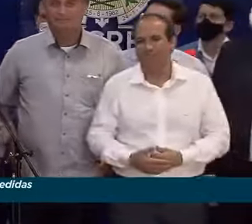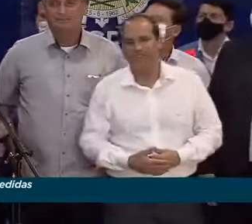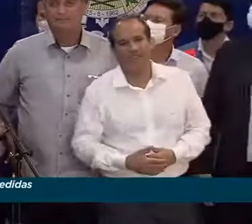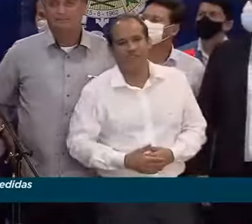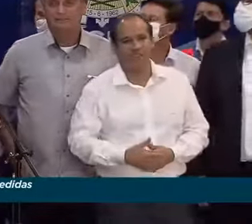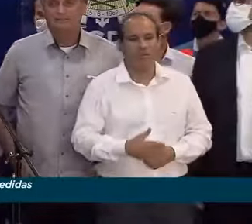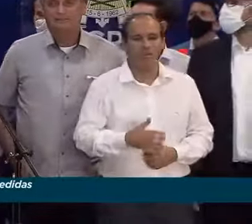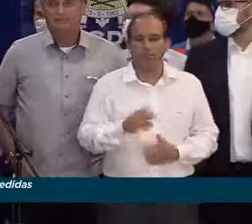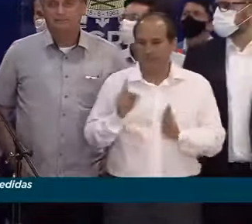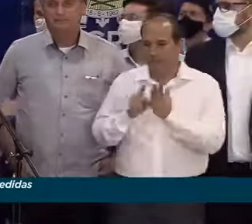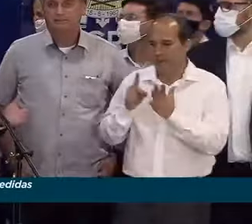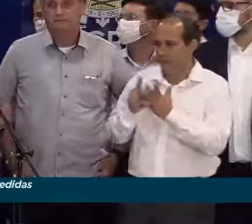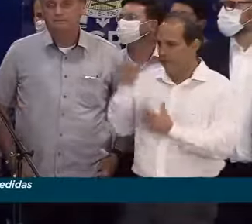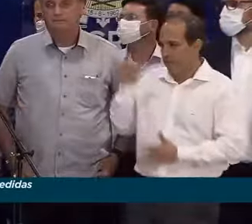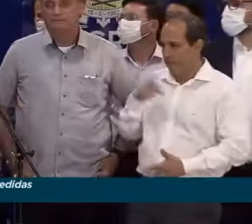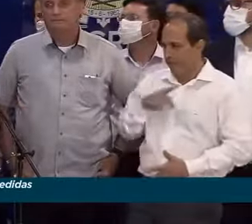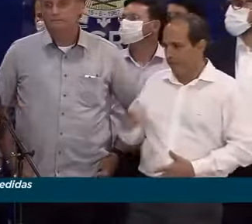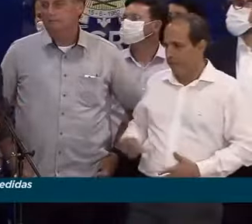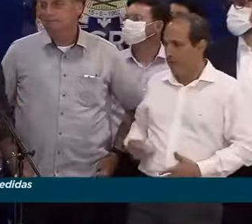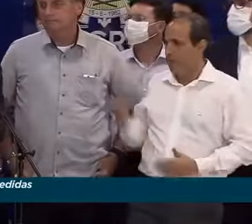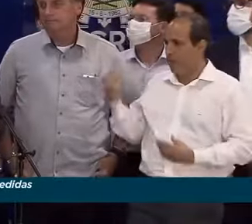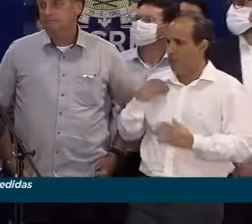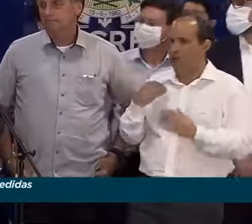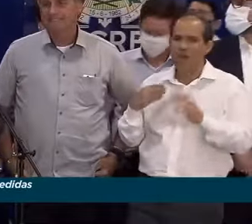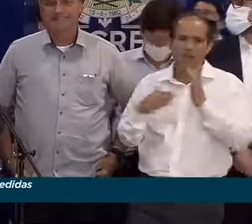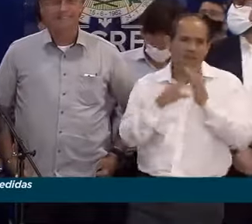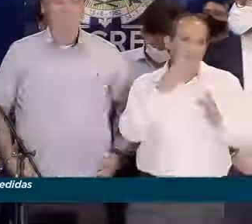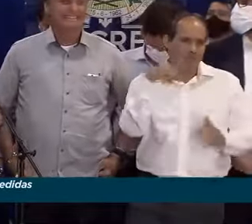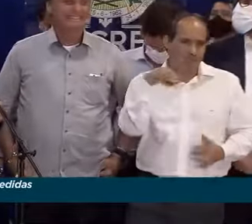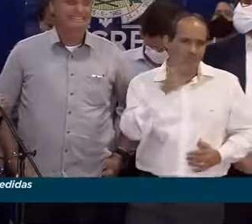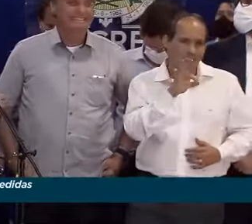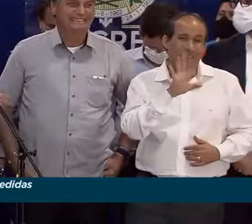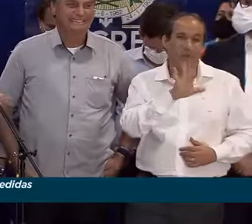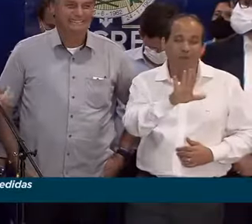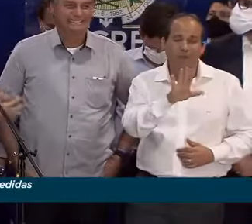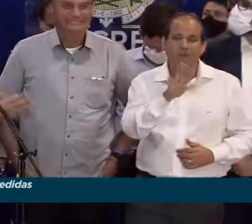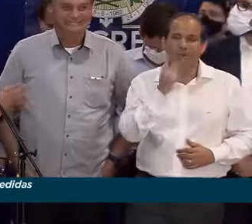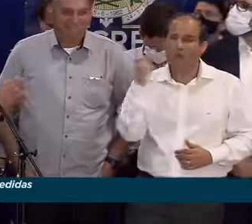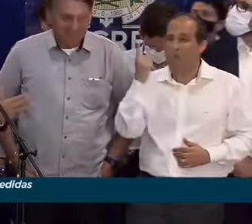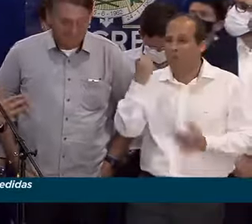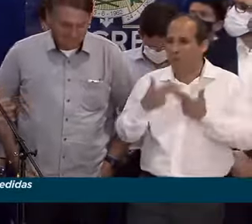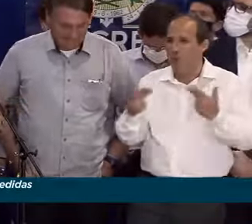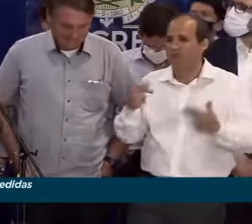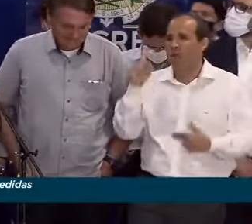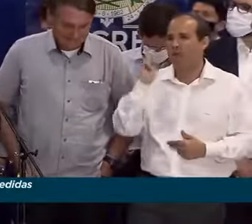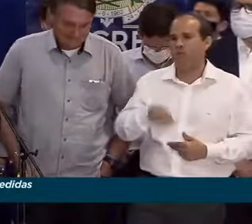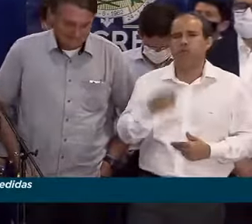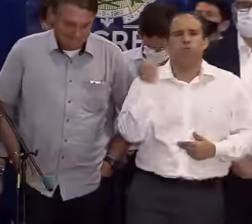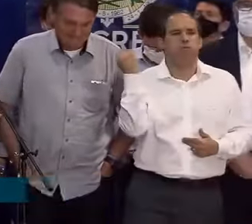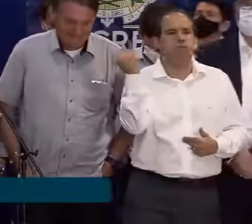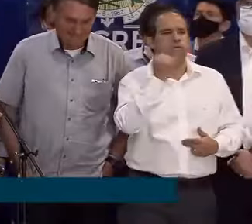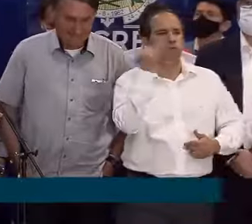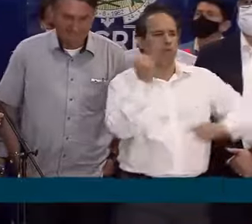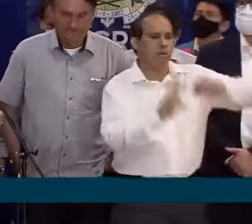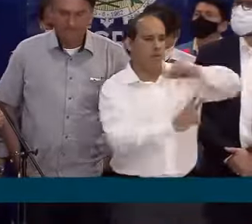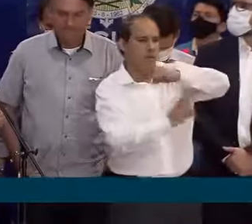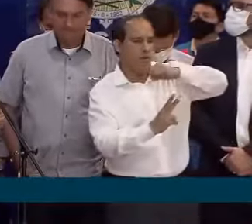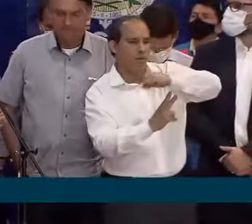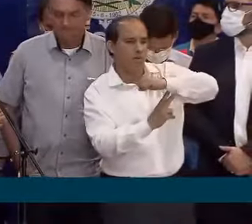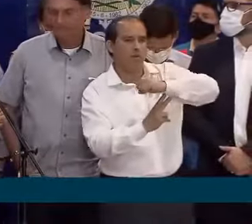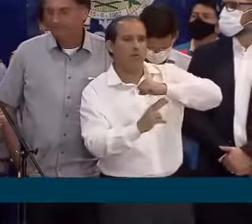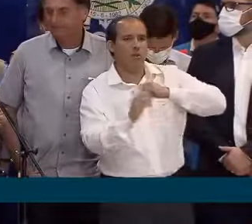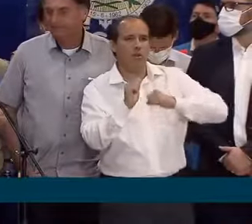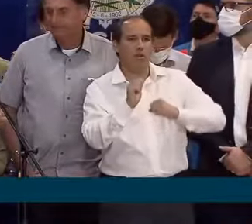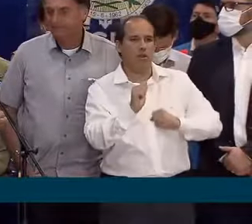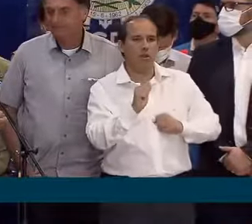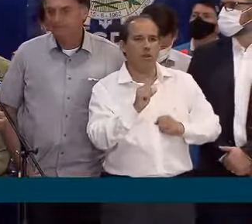Presidente, eu só queria, porque o senhor me deu dois minutos, é lhe falar da importância que é a ponte sobre o Abunã.